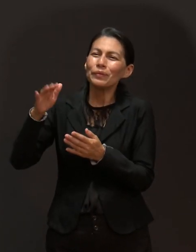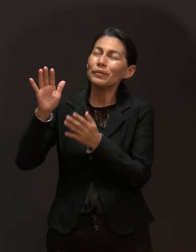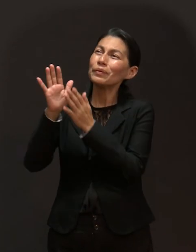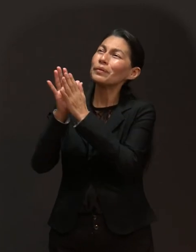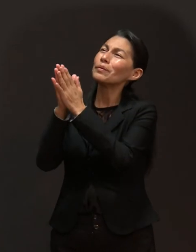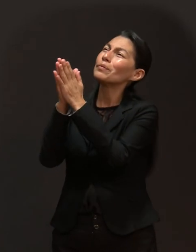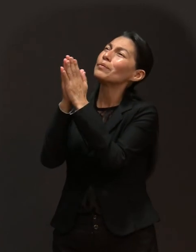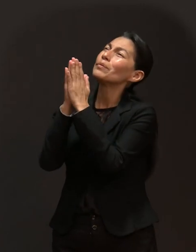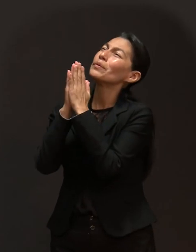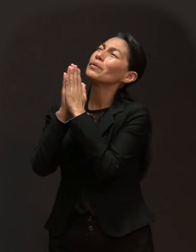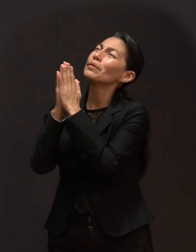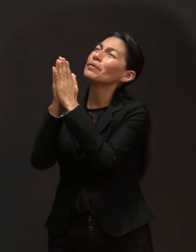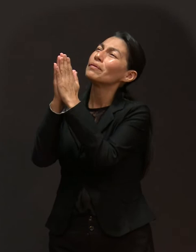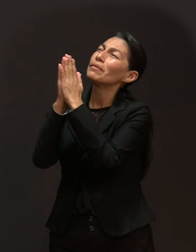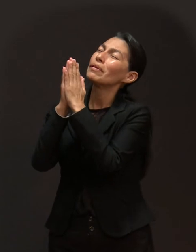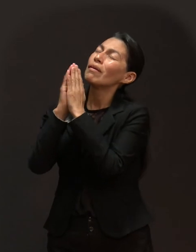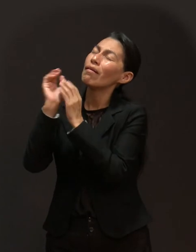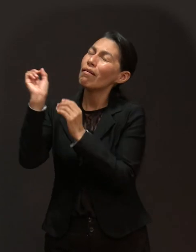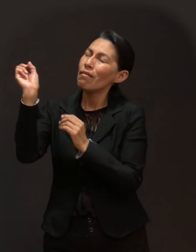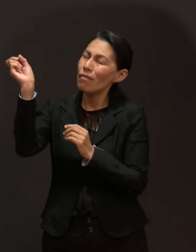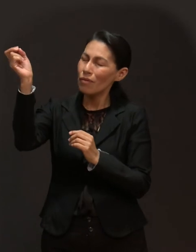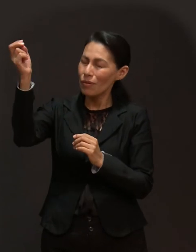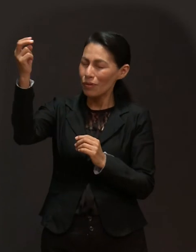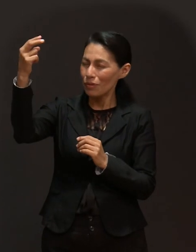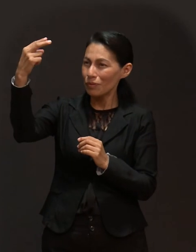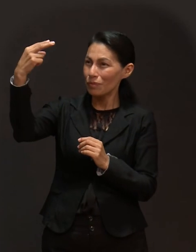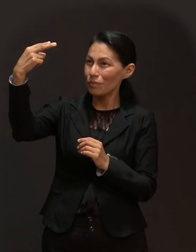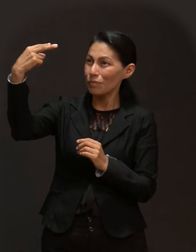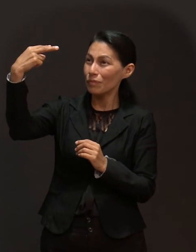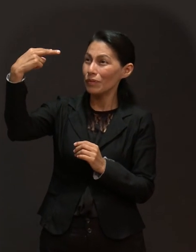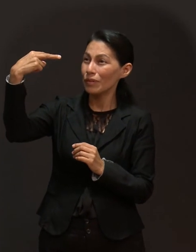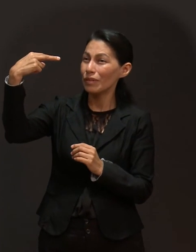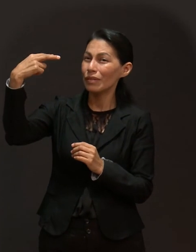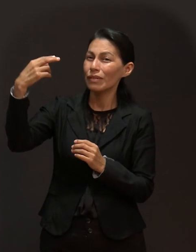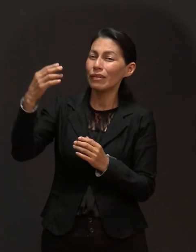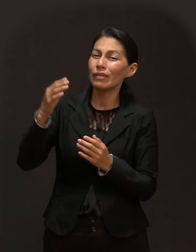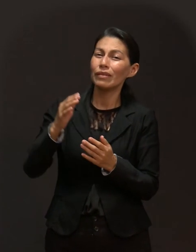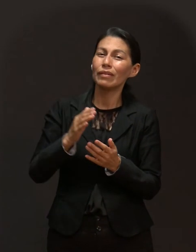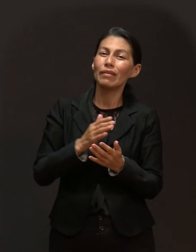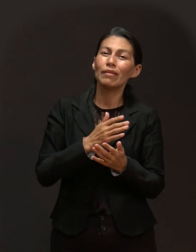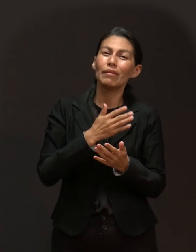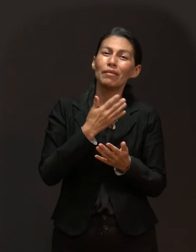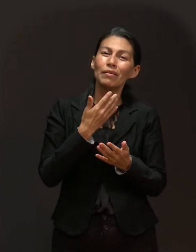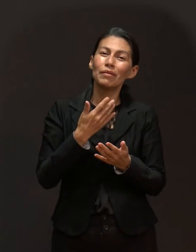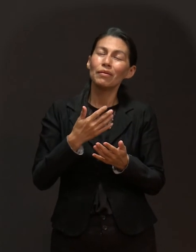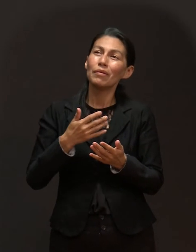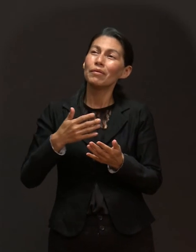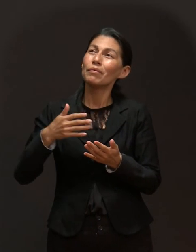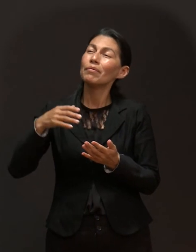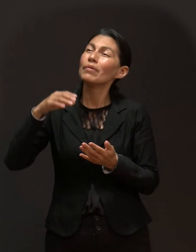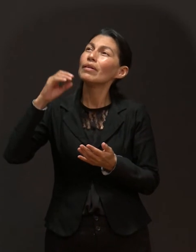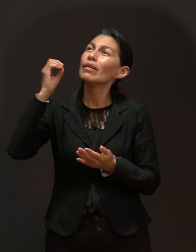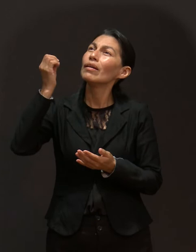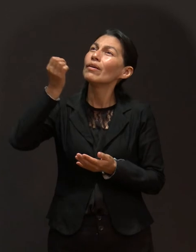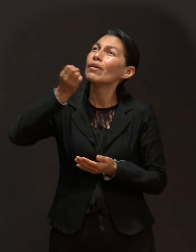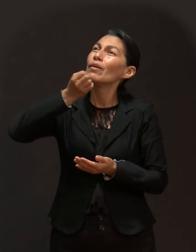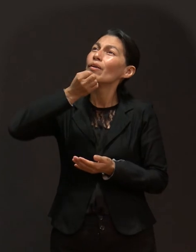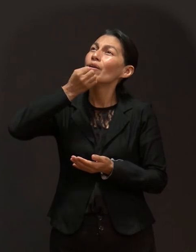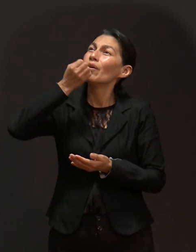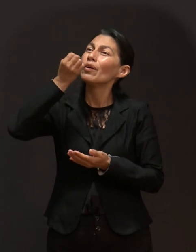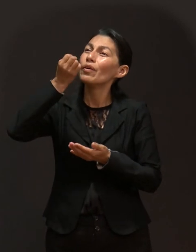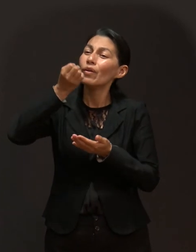luego escucha mi oración Dios